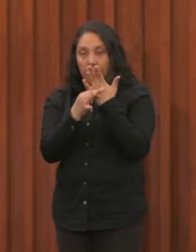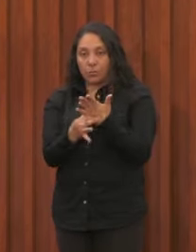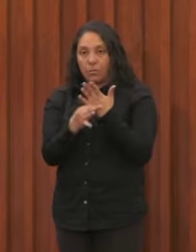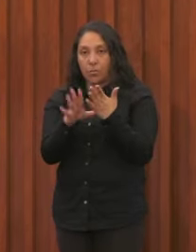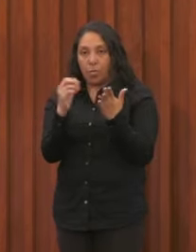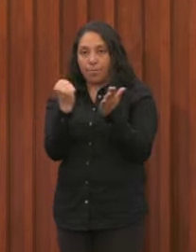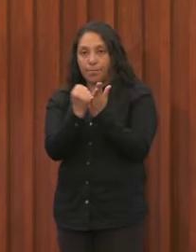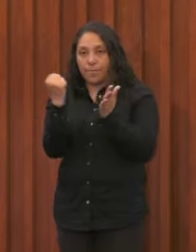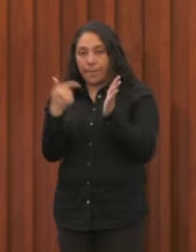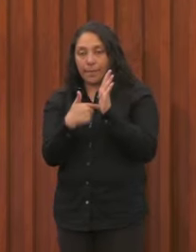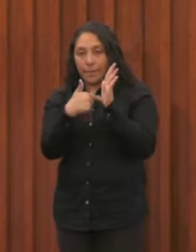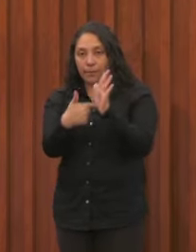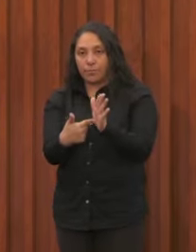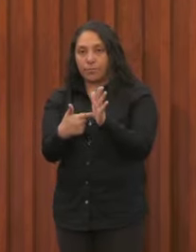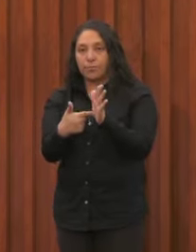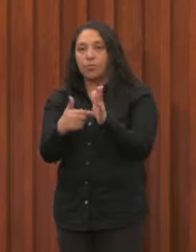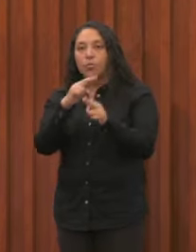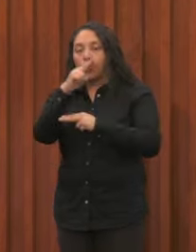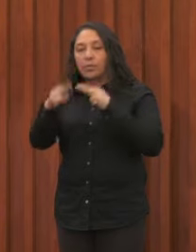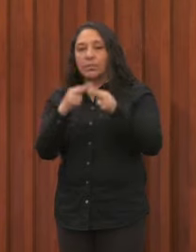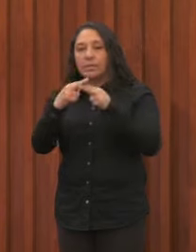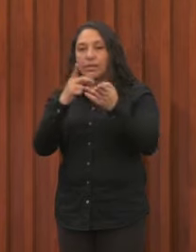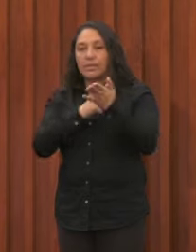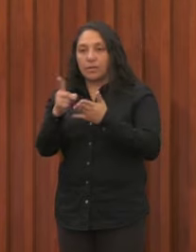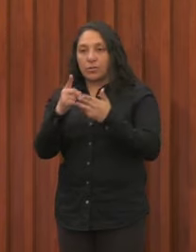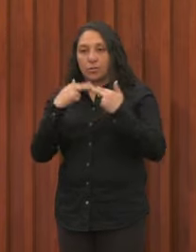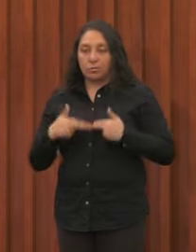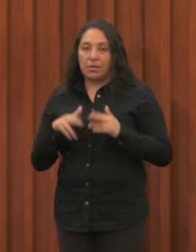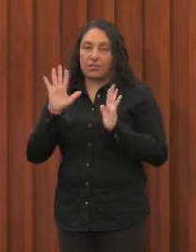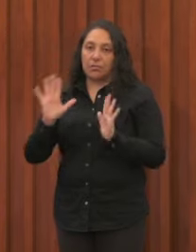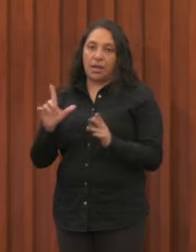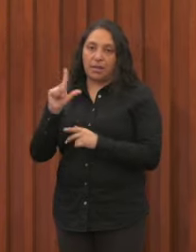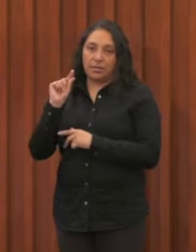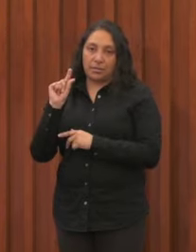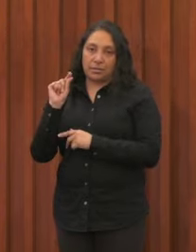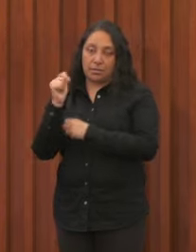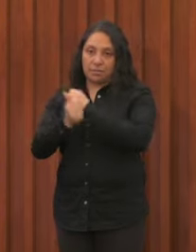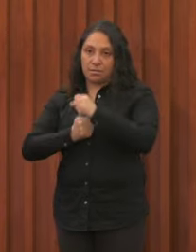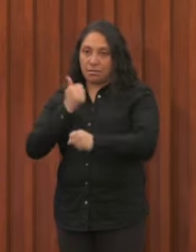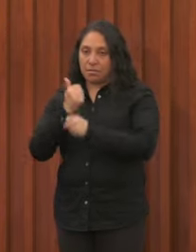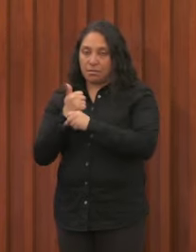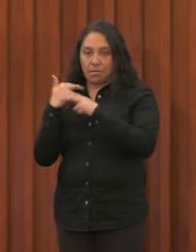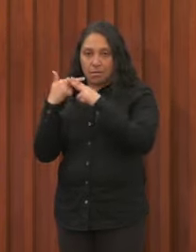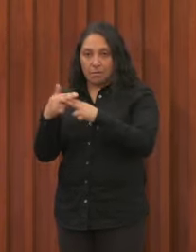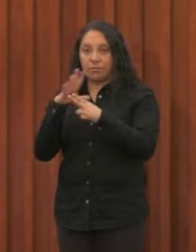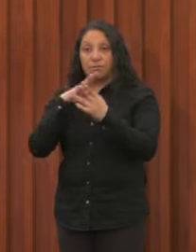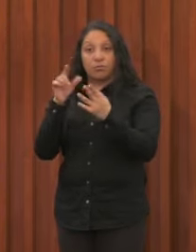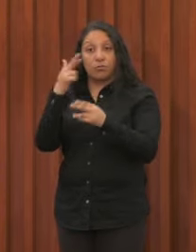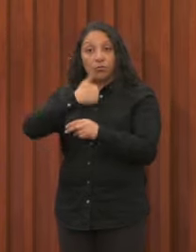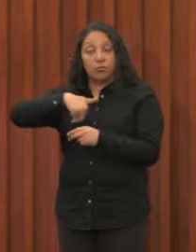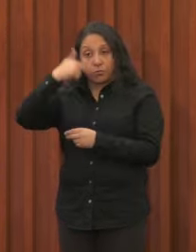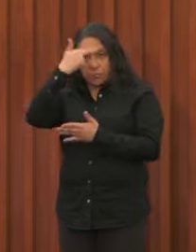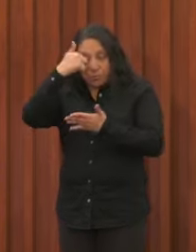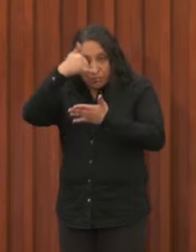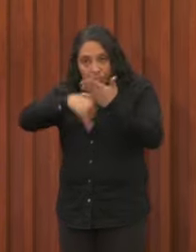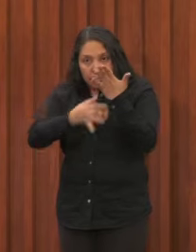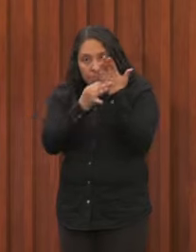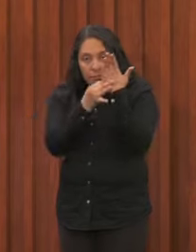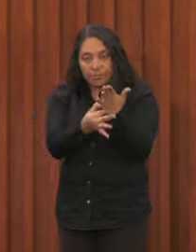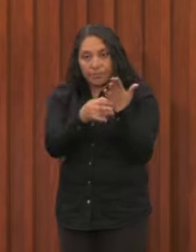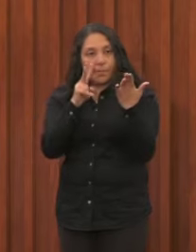Universal de los Derechos Humanos, ya tiene sus 70 años, porque si la revisamos vemos que las mujeres